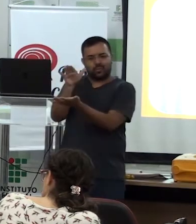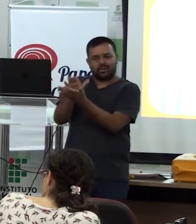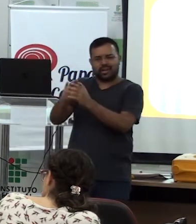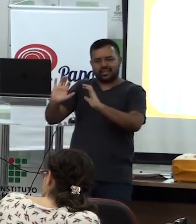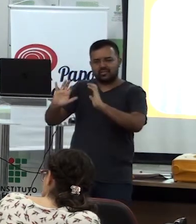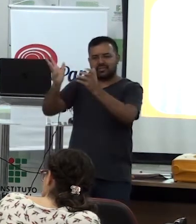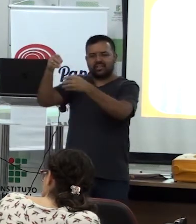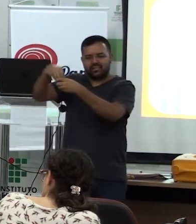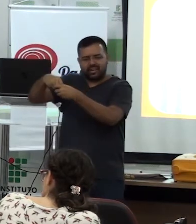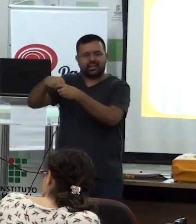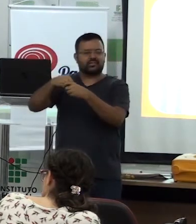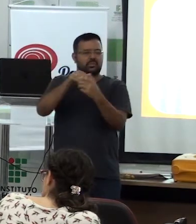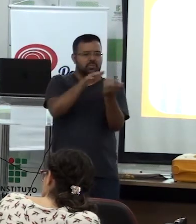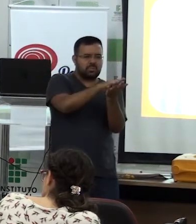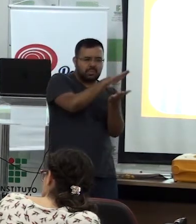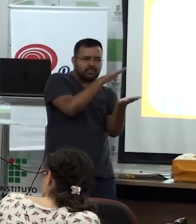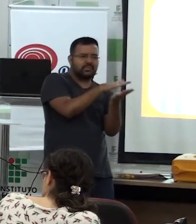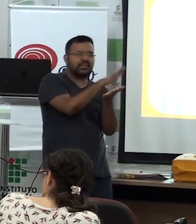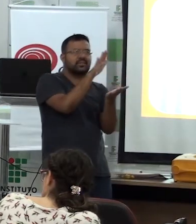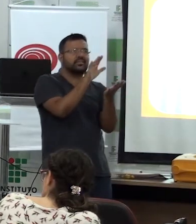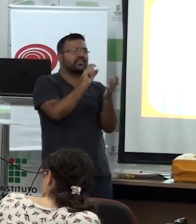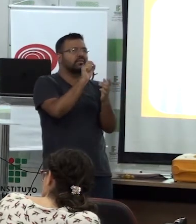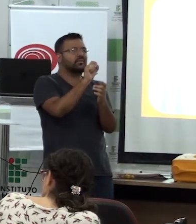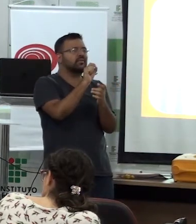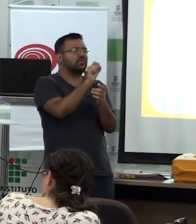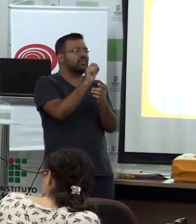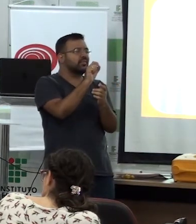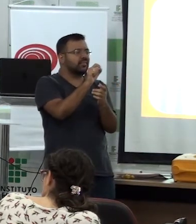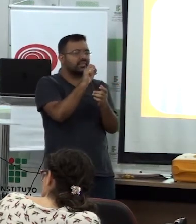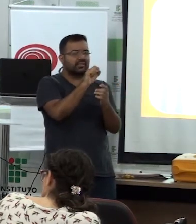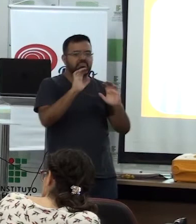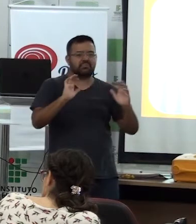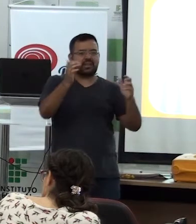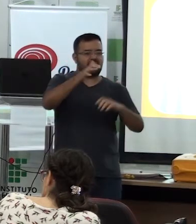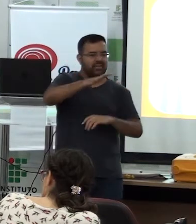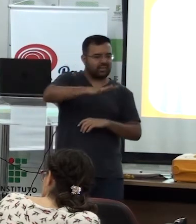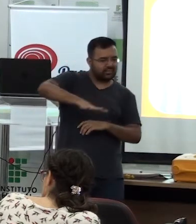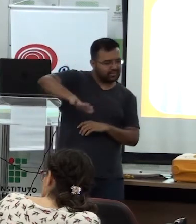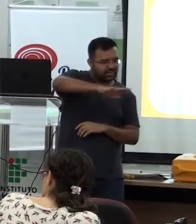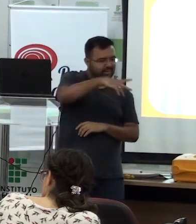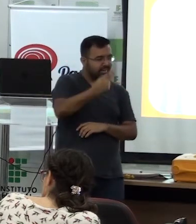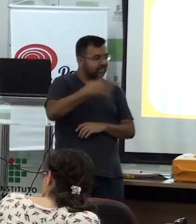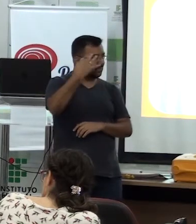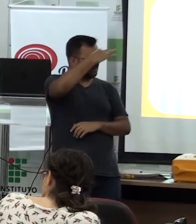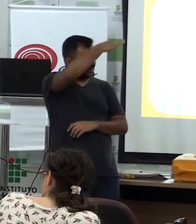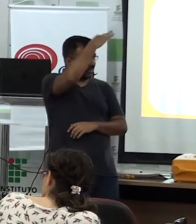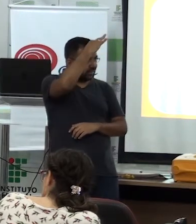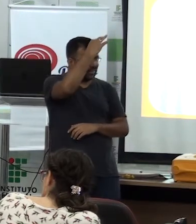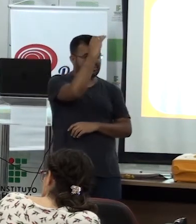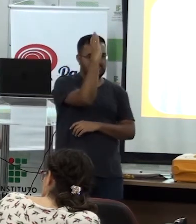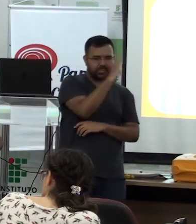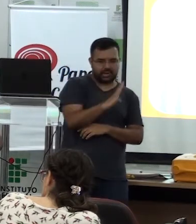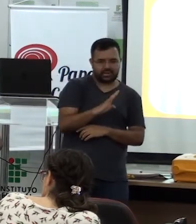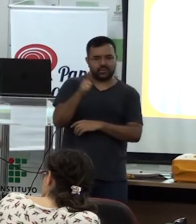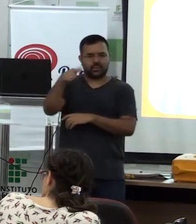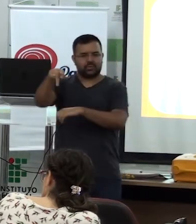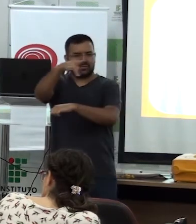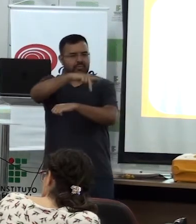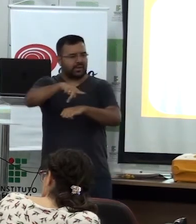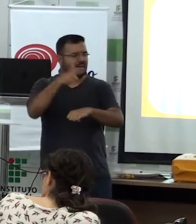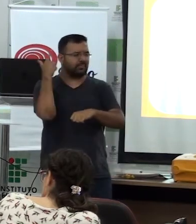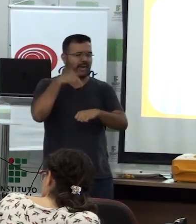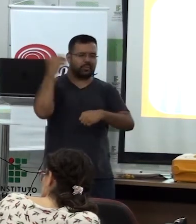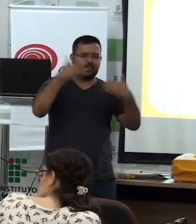de eventos, publicação em eventos regionais, nacionais e internacionais, que foi mais